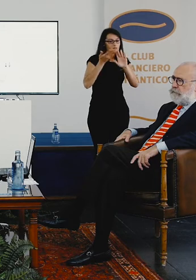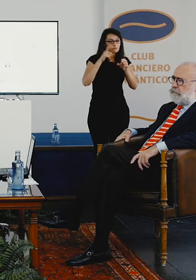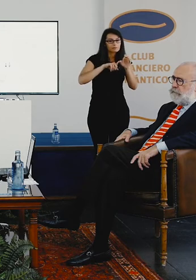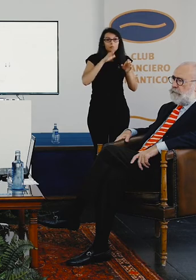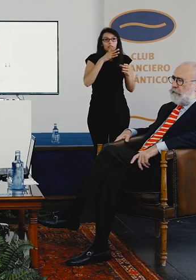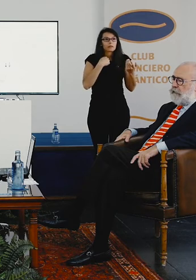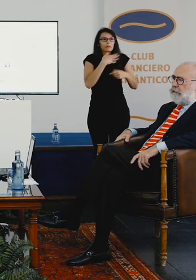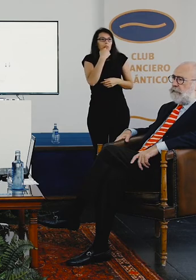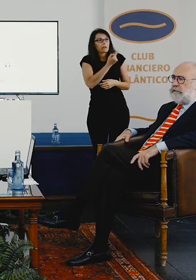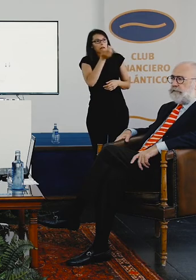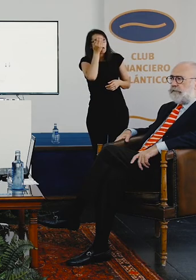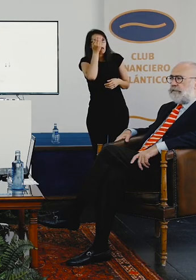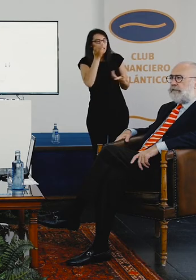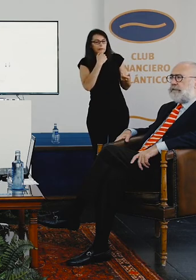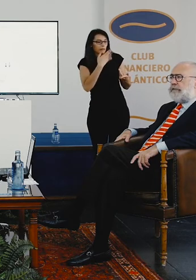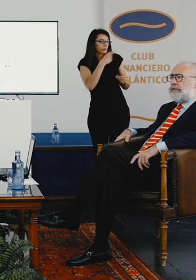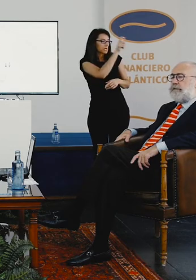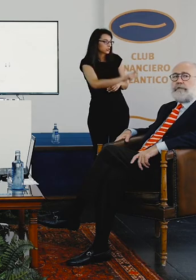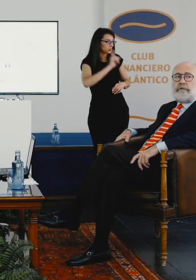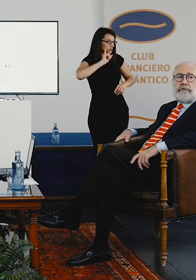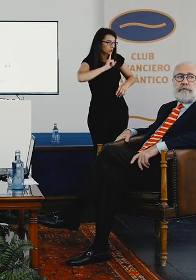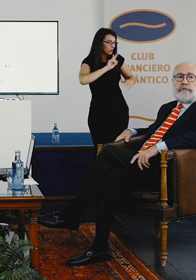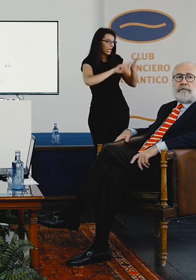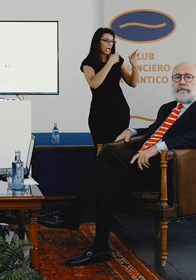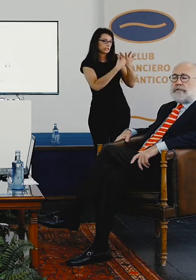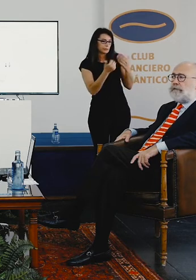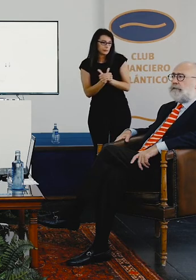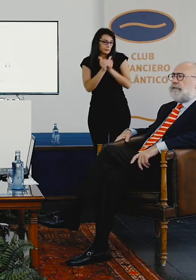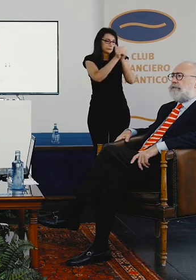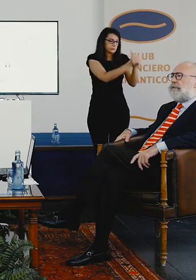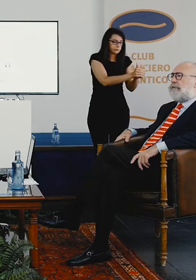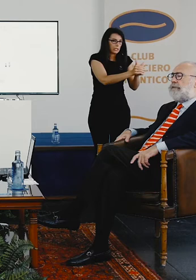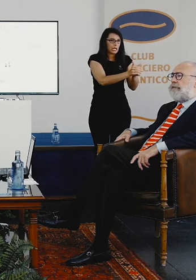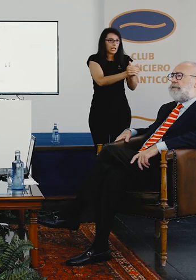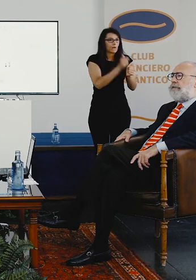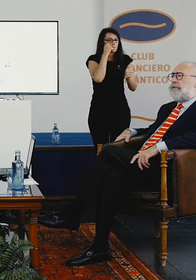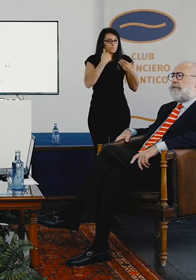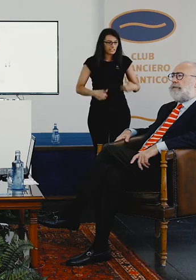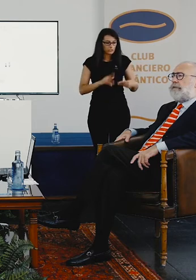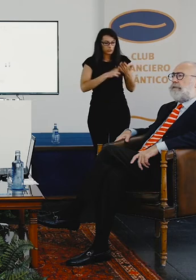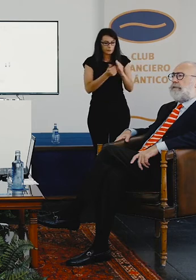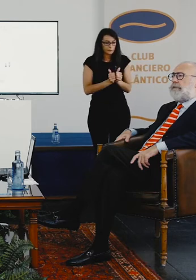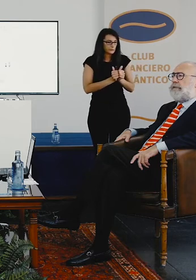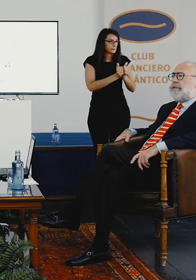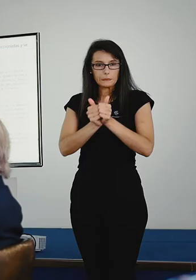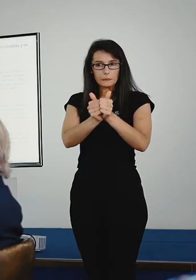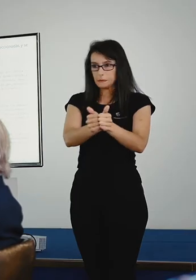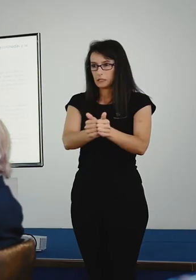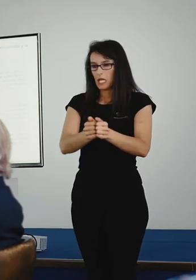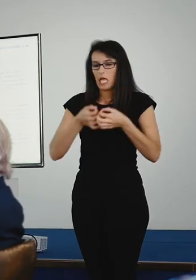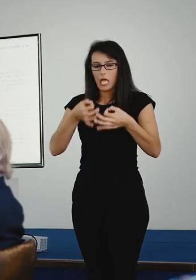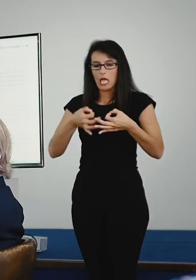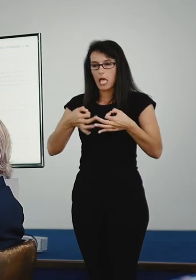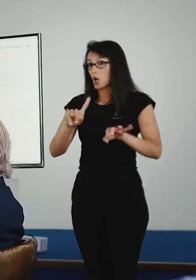la tontería y el estereotipo de que una persona sorda tiene que llevar un intérprete físico siempre a su lado, no tiene por qué. Cuando hay